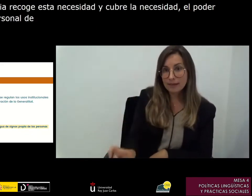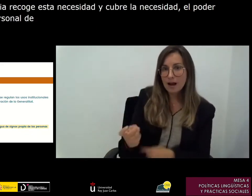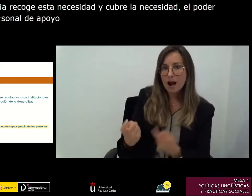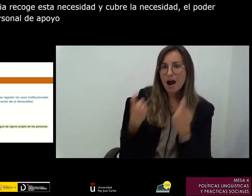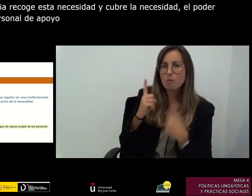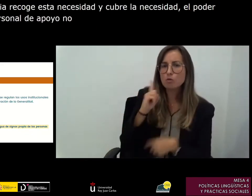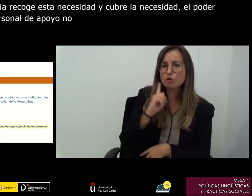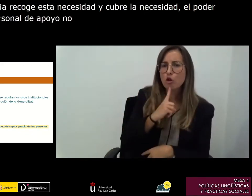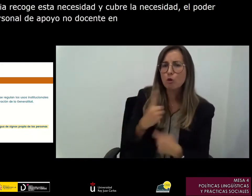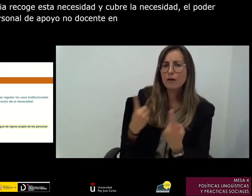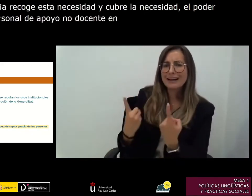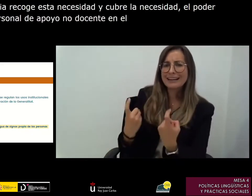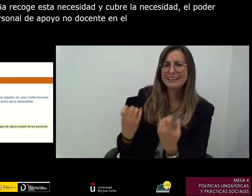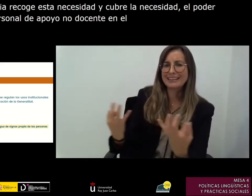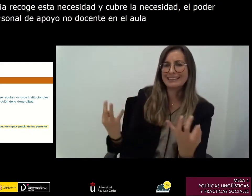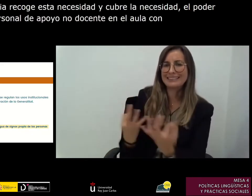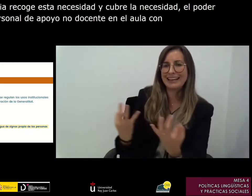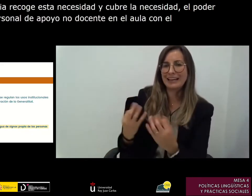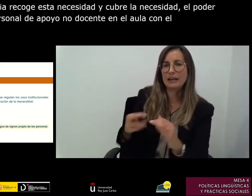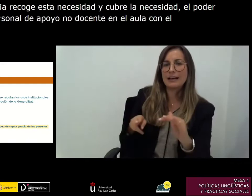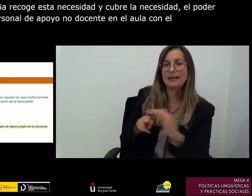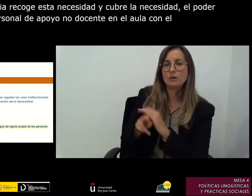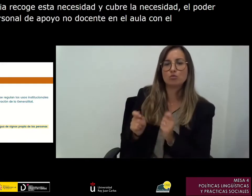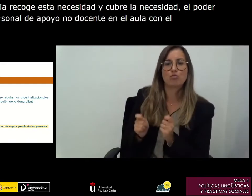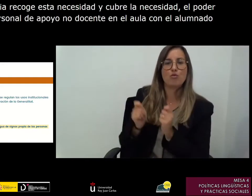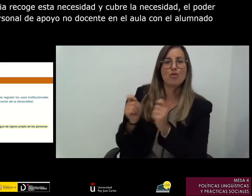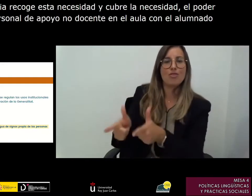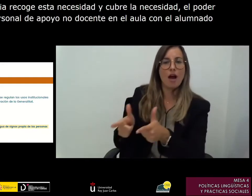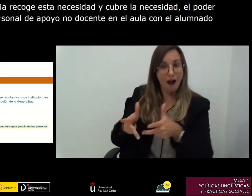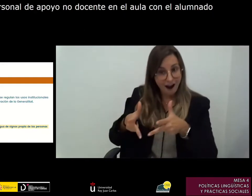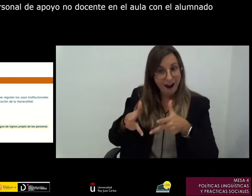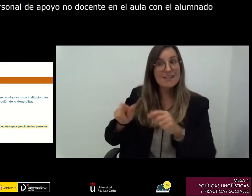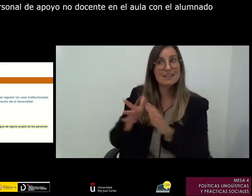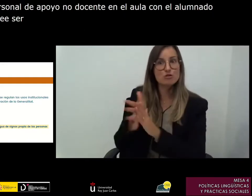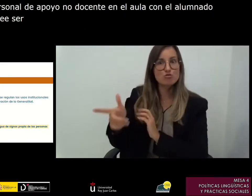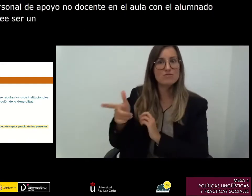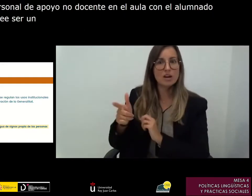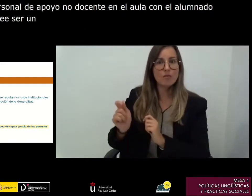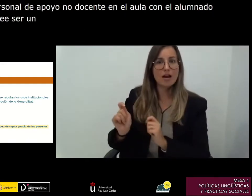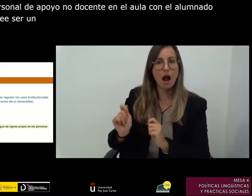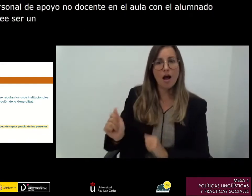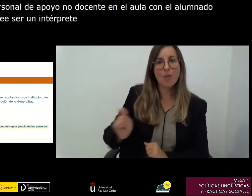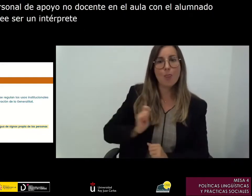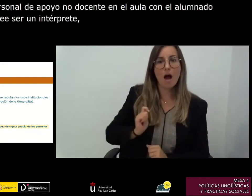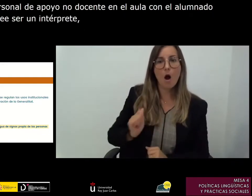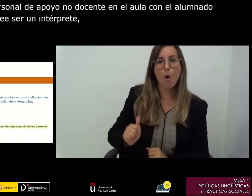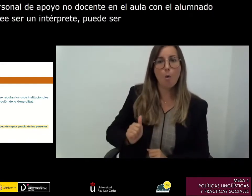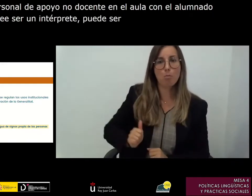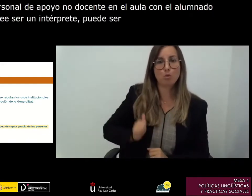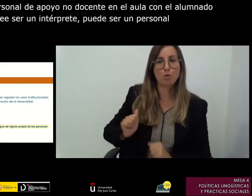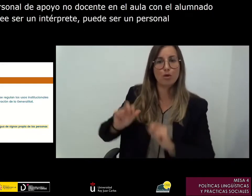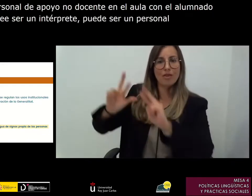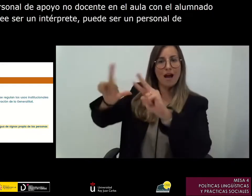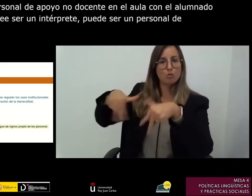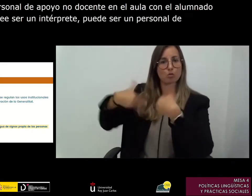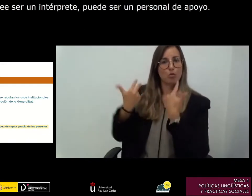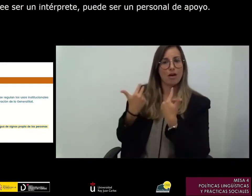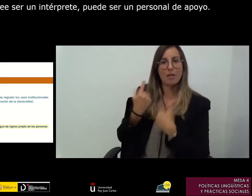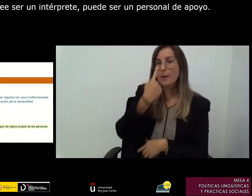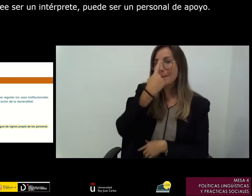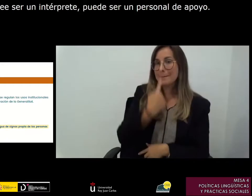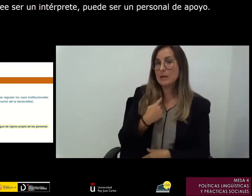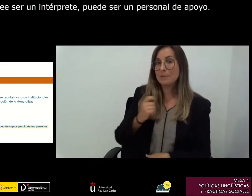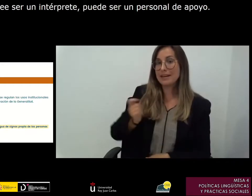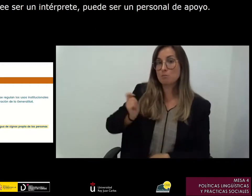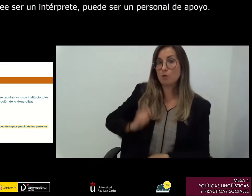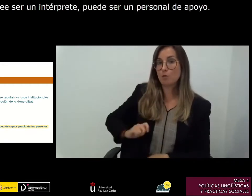en el aula con el alumnado sordo. Puede ser un intérprete, puede ser un personal de apoyo. Eso nos da la